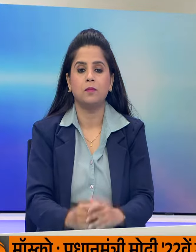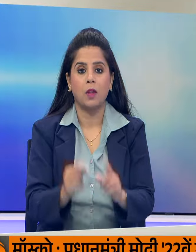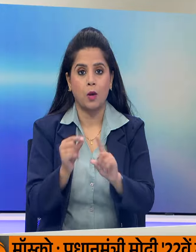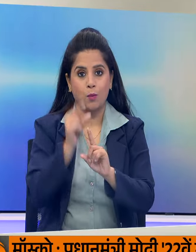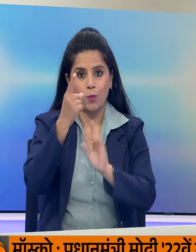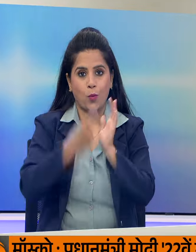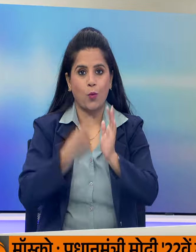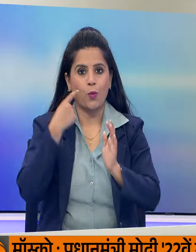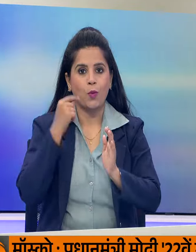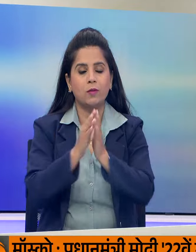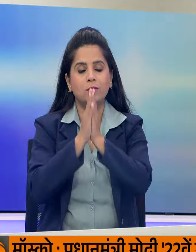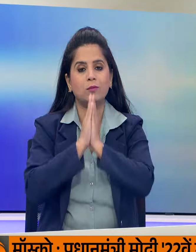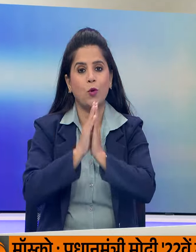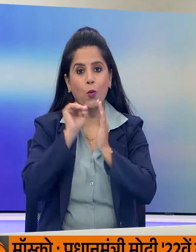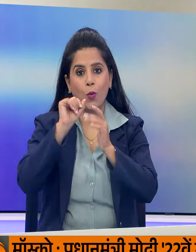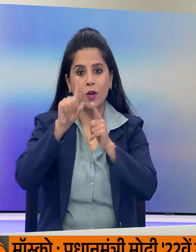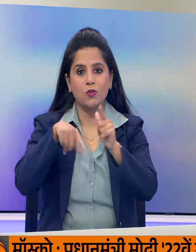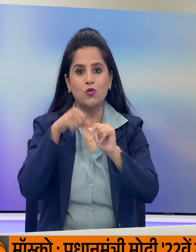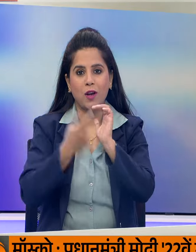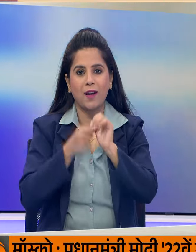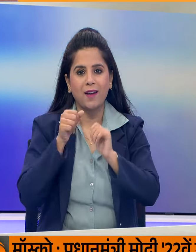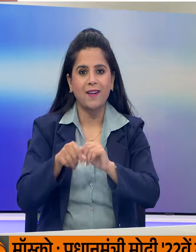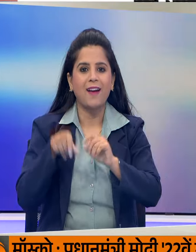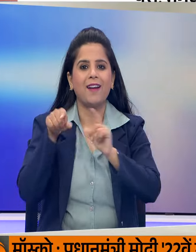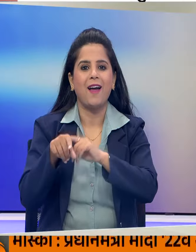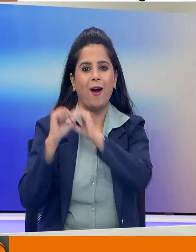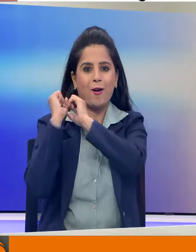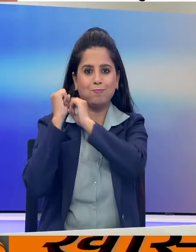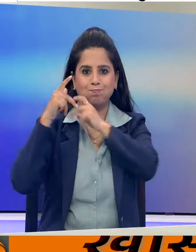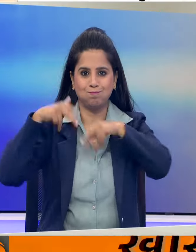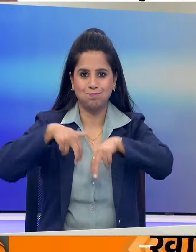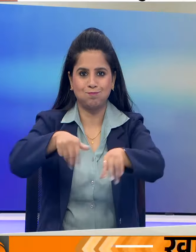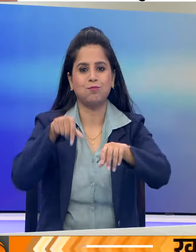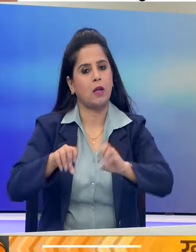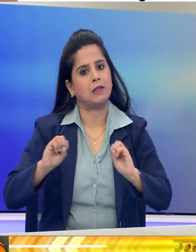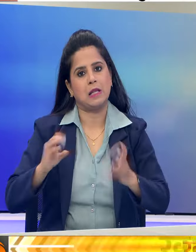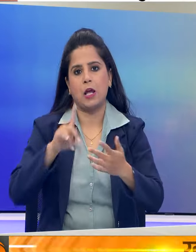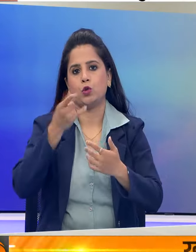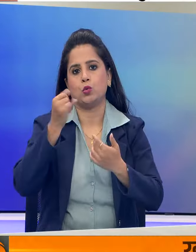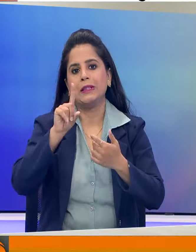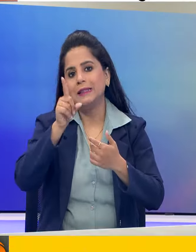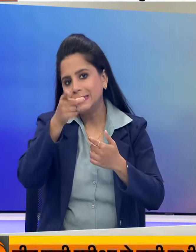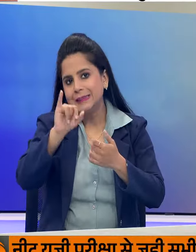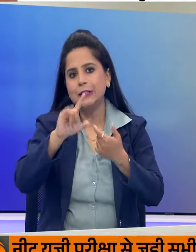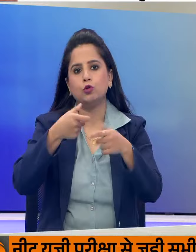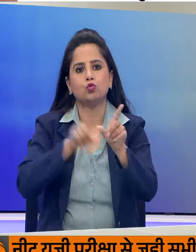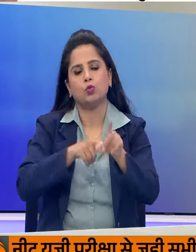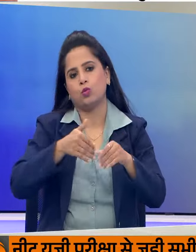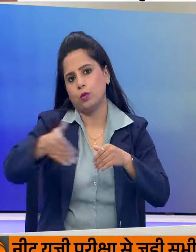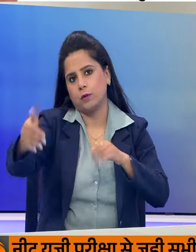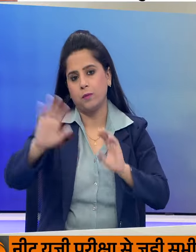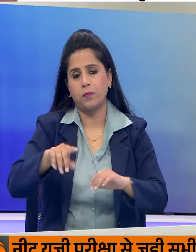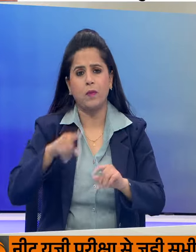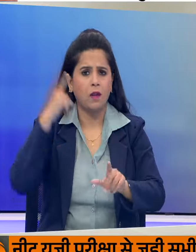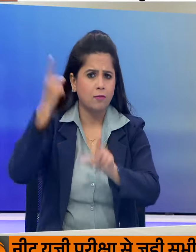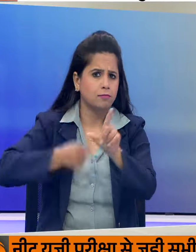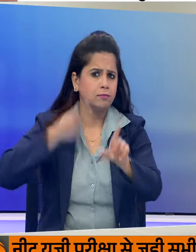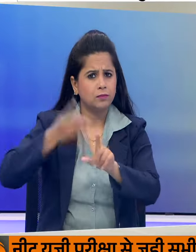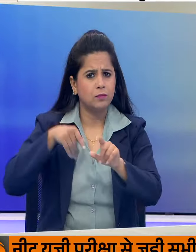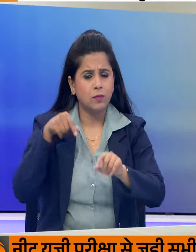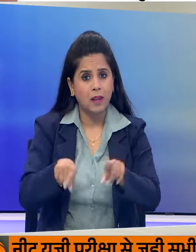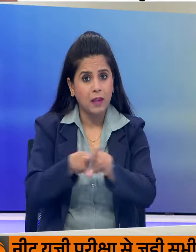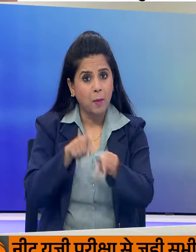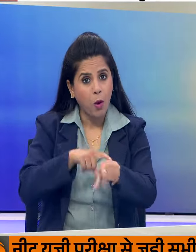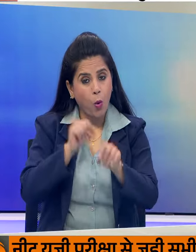पुरी में भगवान जगन्नाथ की रथ यात्रा शुरू हो चुकी है, जो 16 जुलाई तक चलेगी। हर साल आषाढ़ मास के शुक्ल पक्ष